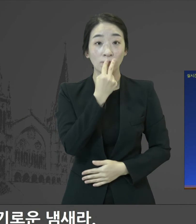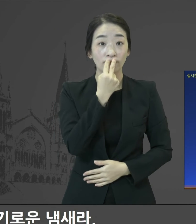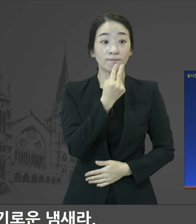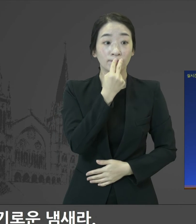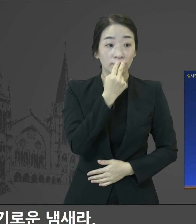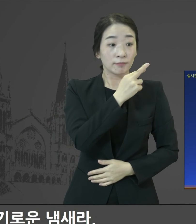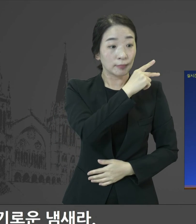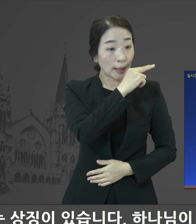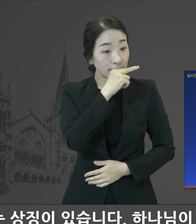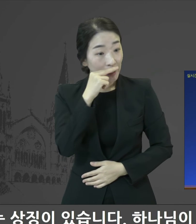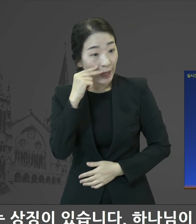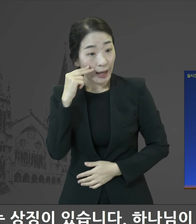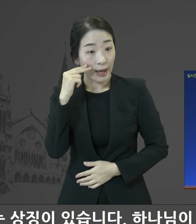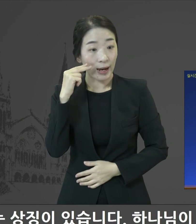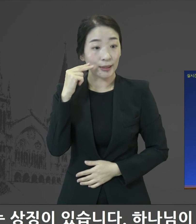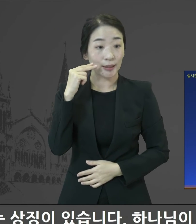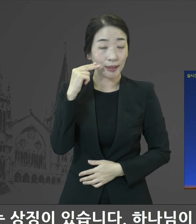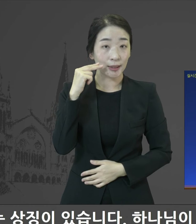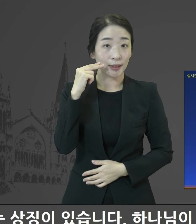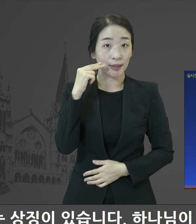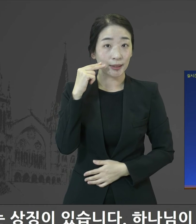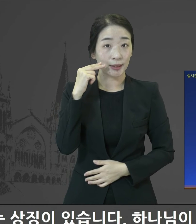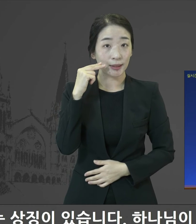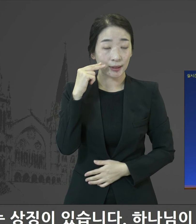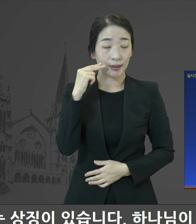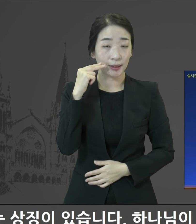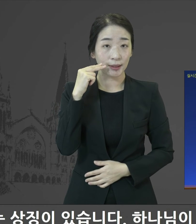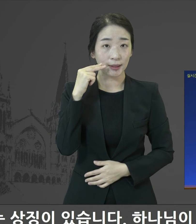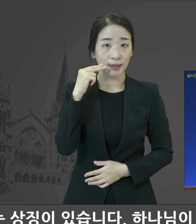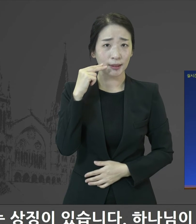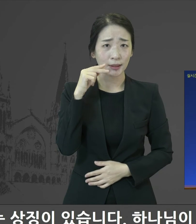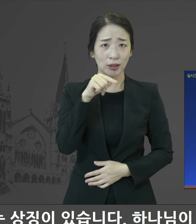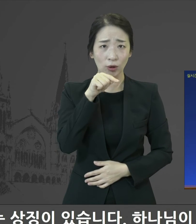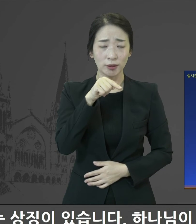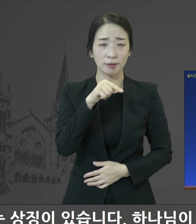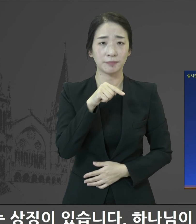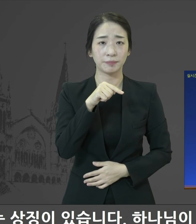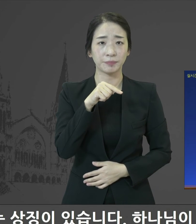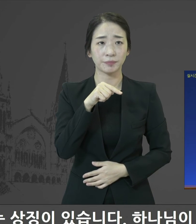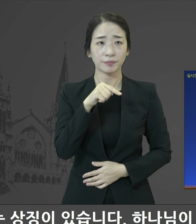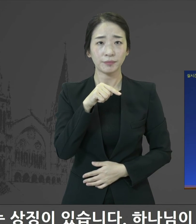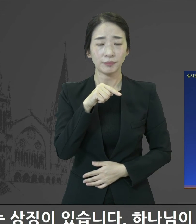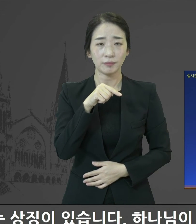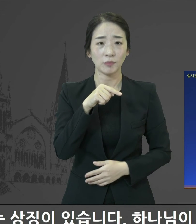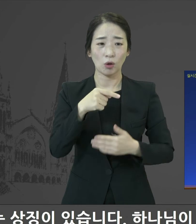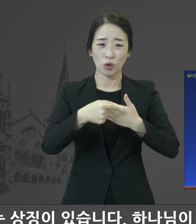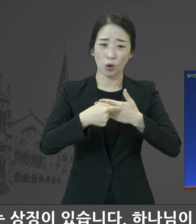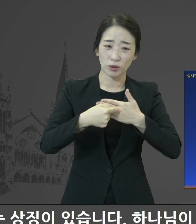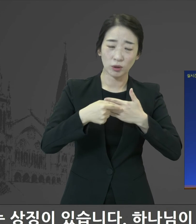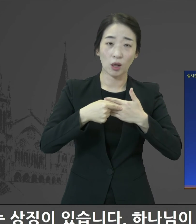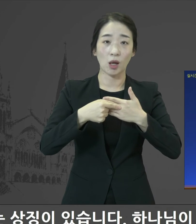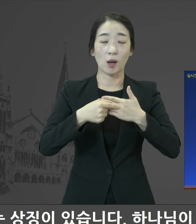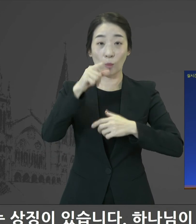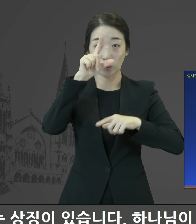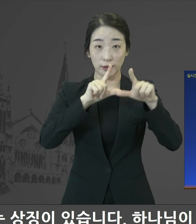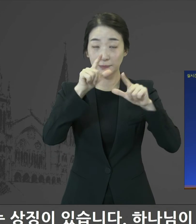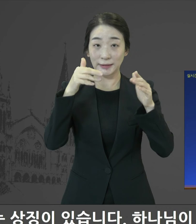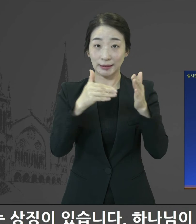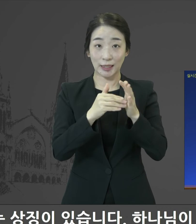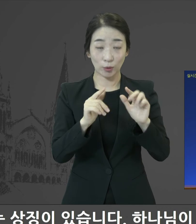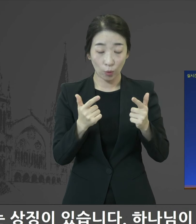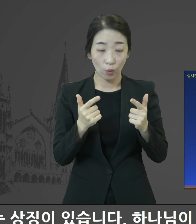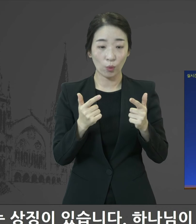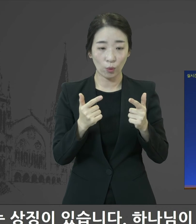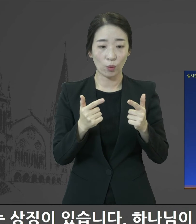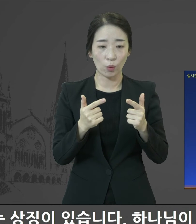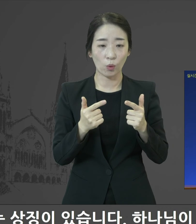꼭 이제 향기로운 이런 이 냄새라는 이 외형적인 의미뿐만 아니라 여기에 상징적인